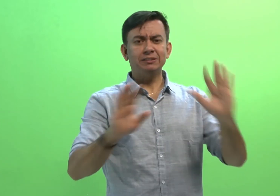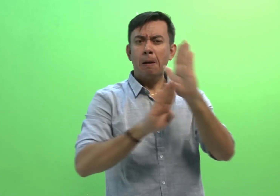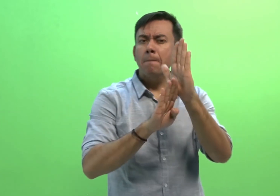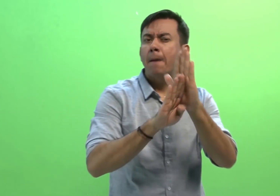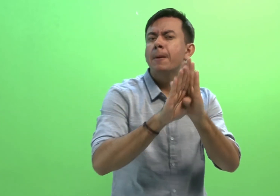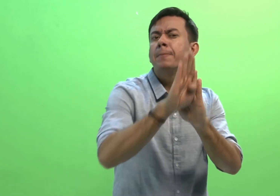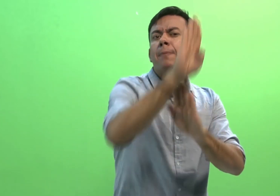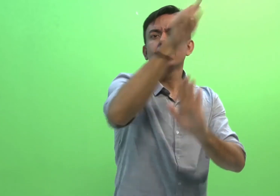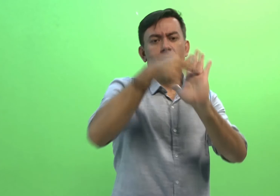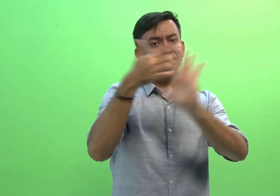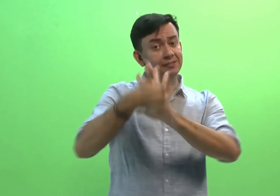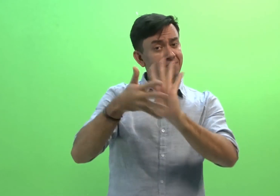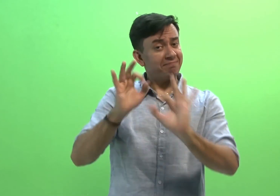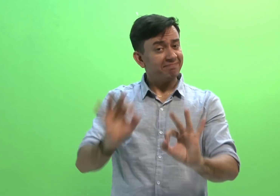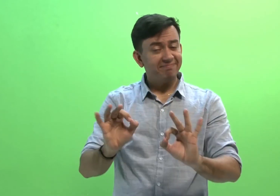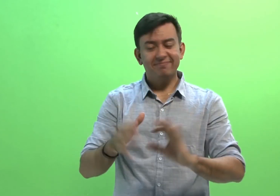desenvolve, ela vence barreiras.